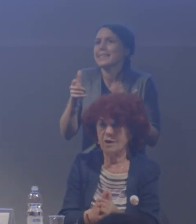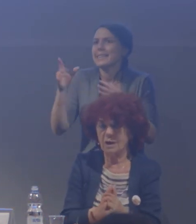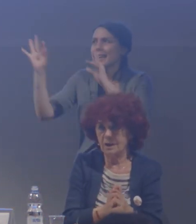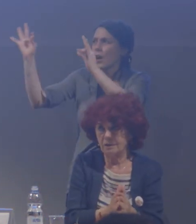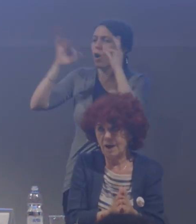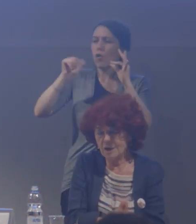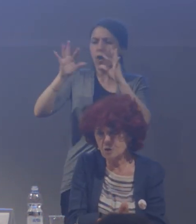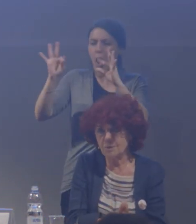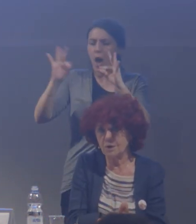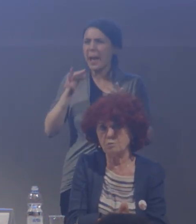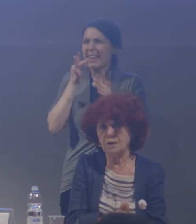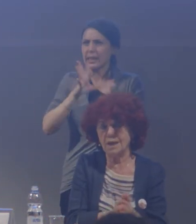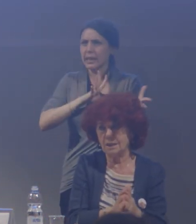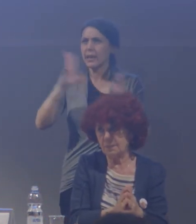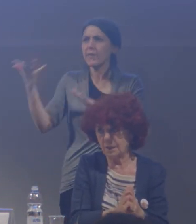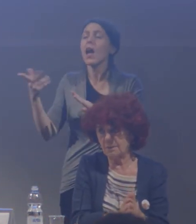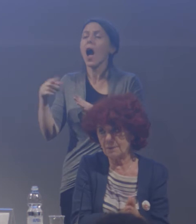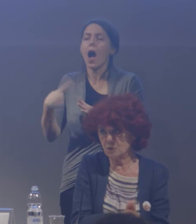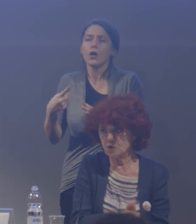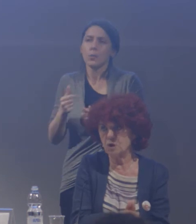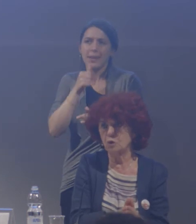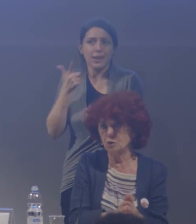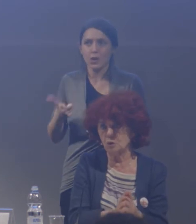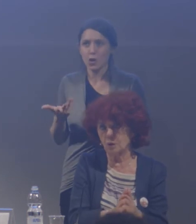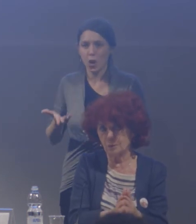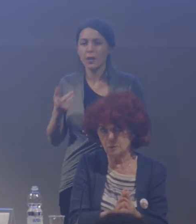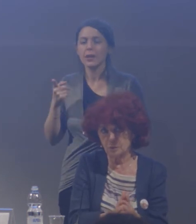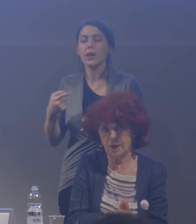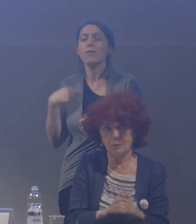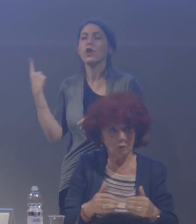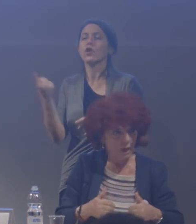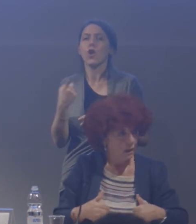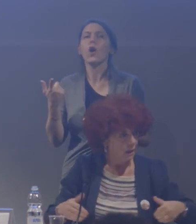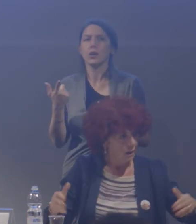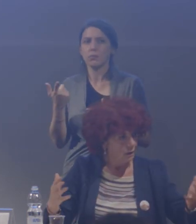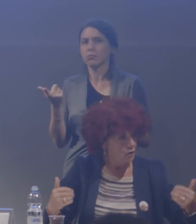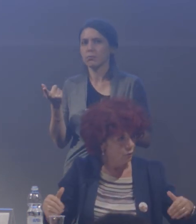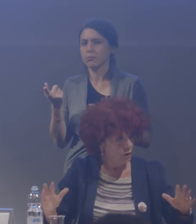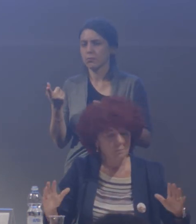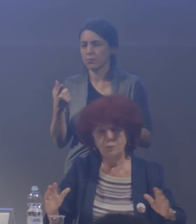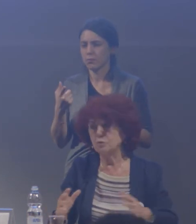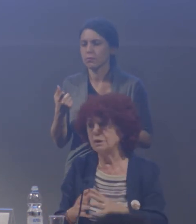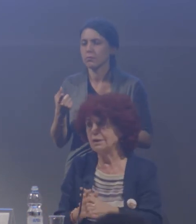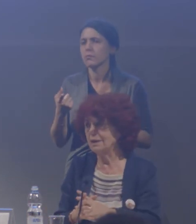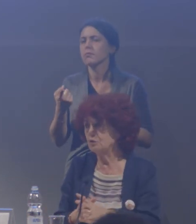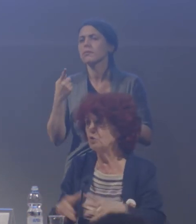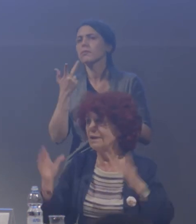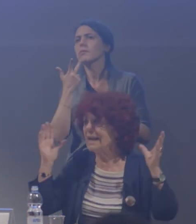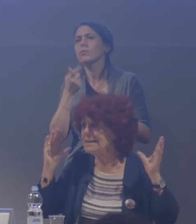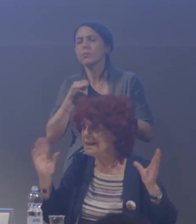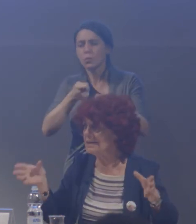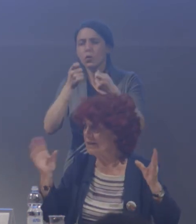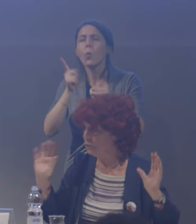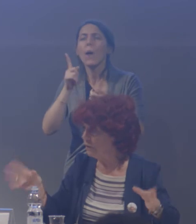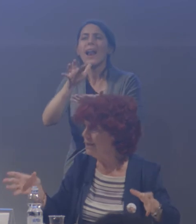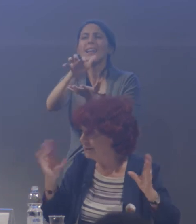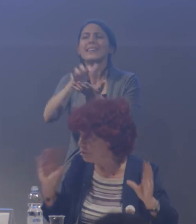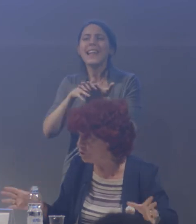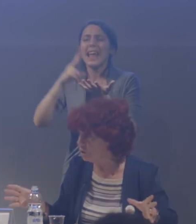che valso per Don Milani, perché abbiamo sostenuto e produrremo una, diciamo, un input di lettura dei